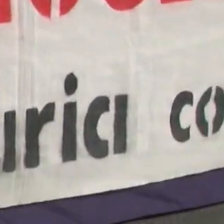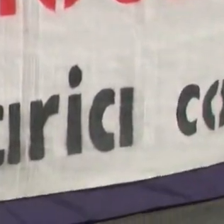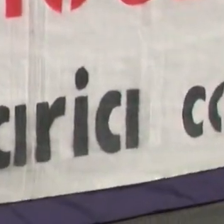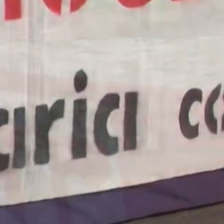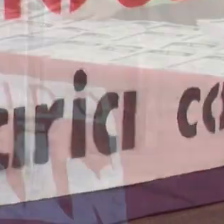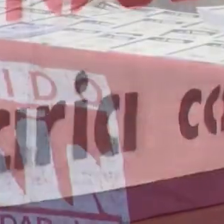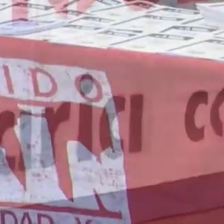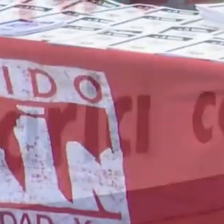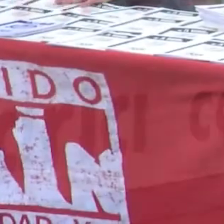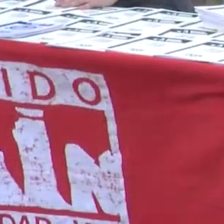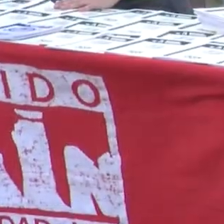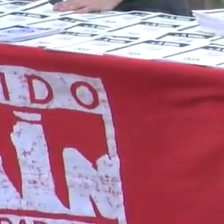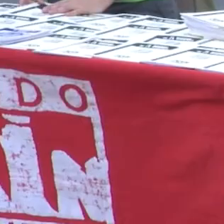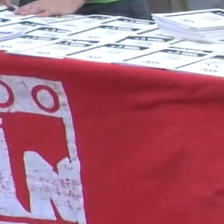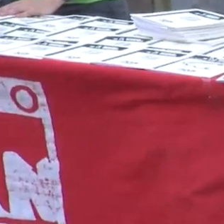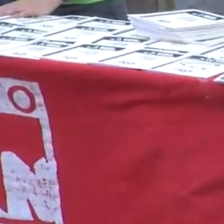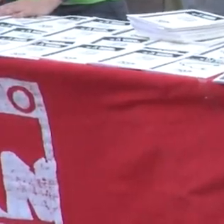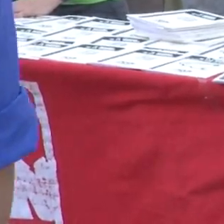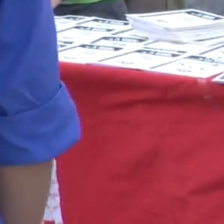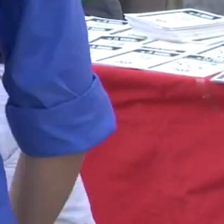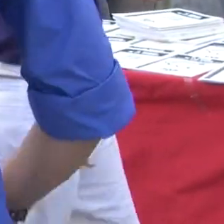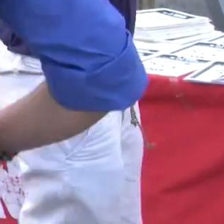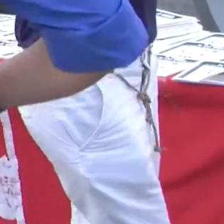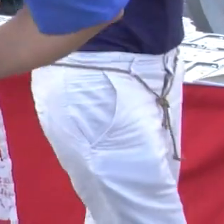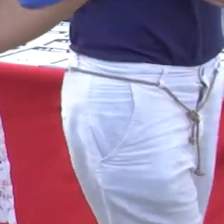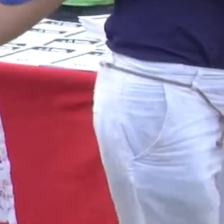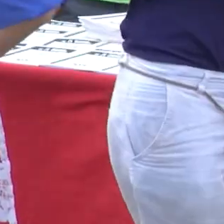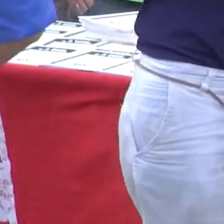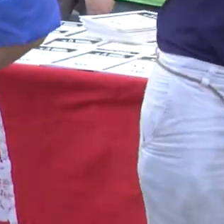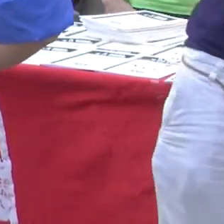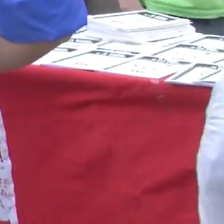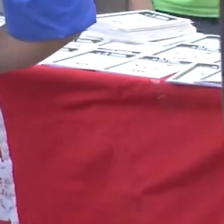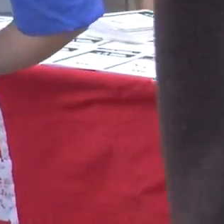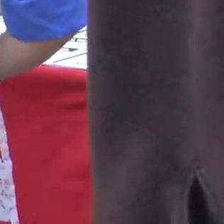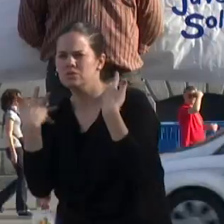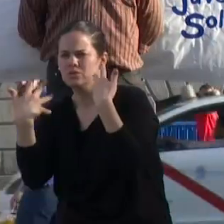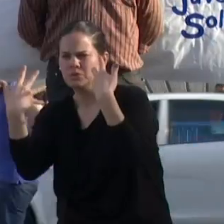1.600 millones de personas adultas que están sufriendo el paro.